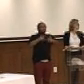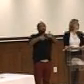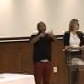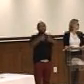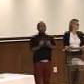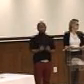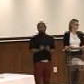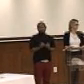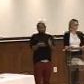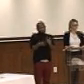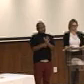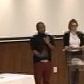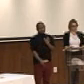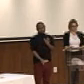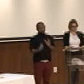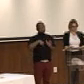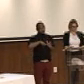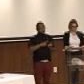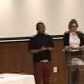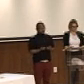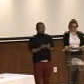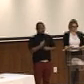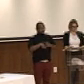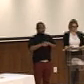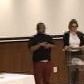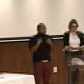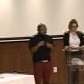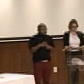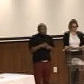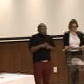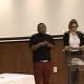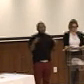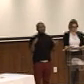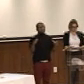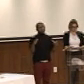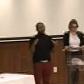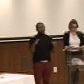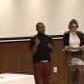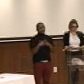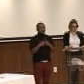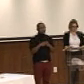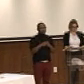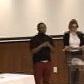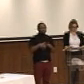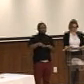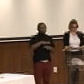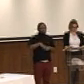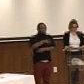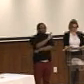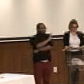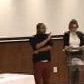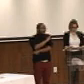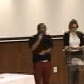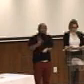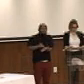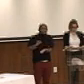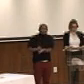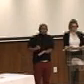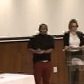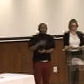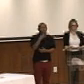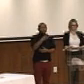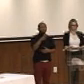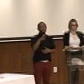Aliás, que nós precisamos ampliar, principalmente o quadro técnico nosso hoje está deficiente. Nós temos espaço para contratar mais 450 servidores,